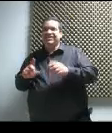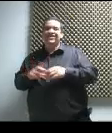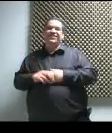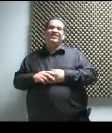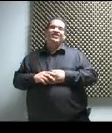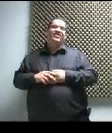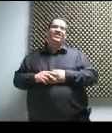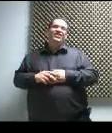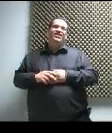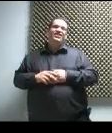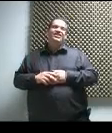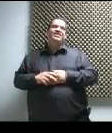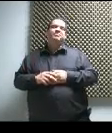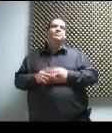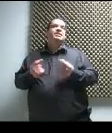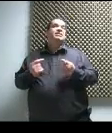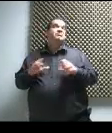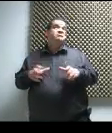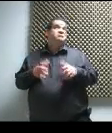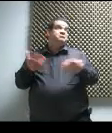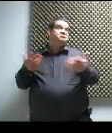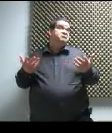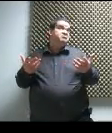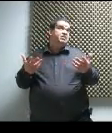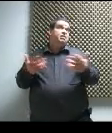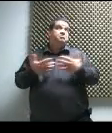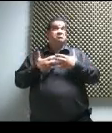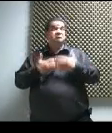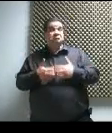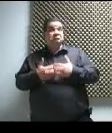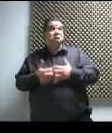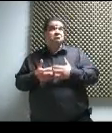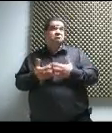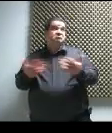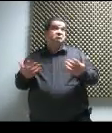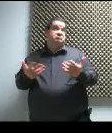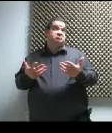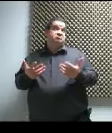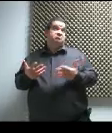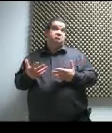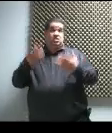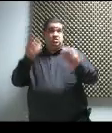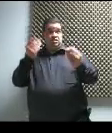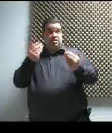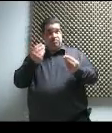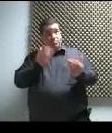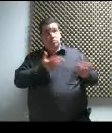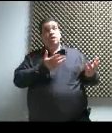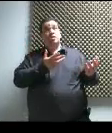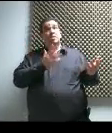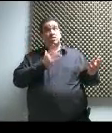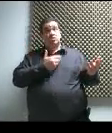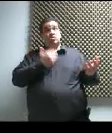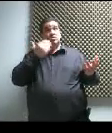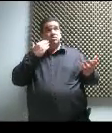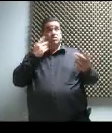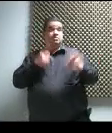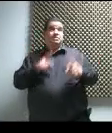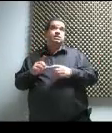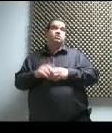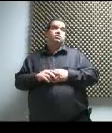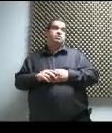Y entonces, o sea, ¿qué hay allá? O sea, ahí hay toda una serie de maquinarias que nos informan a ustedes para entonces nosotros... Sí, la